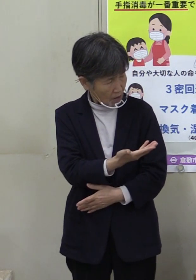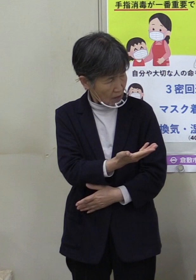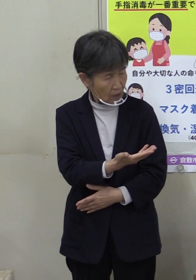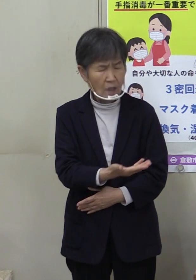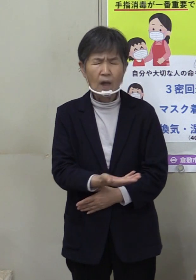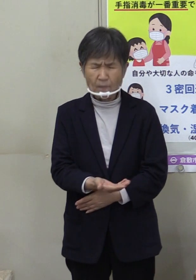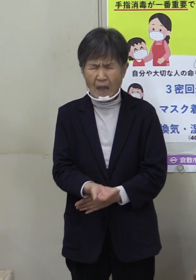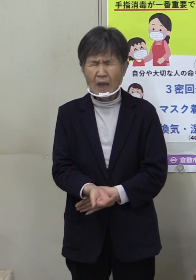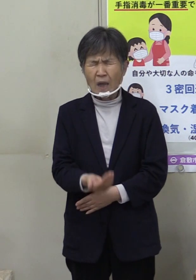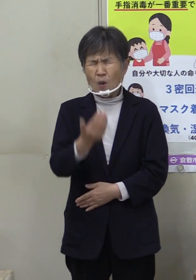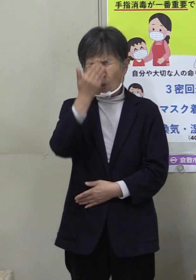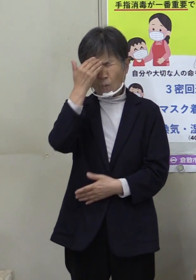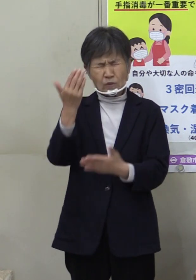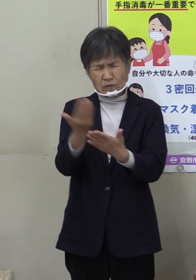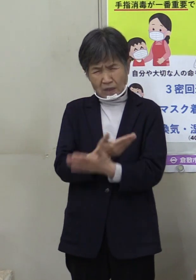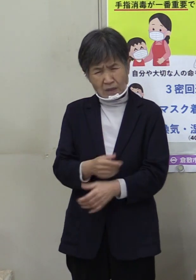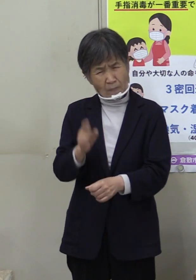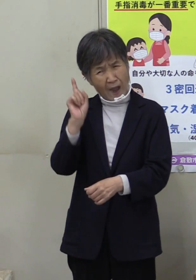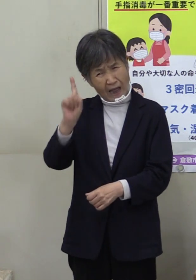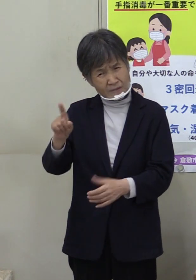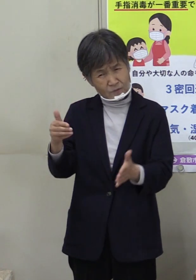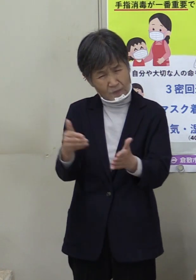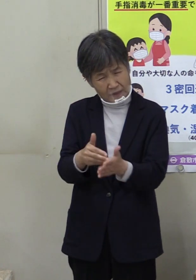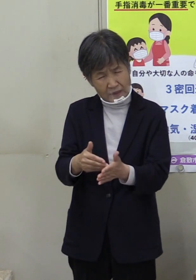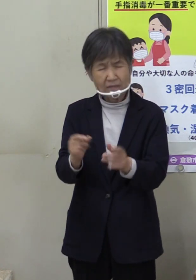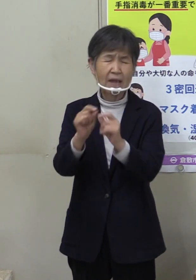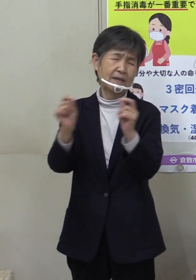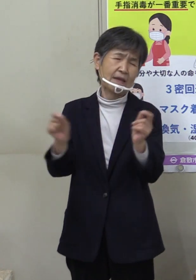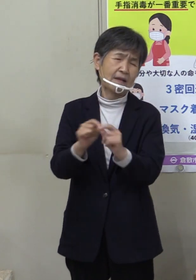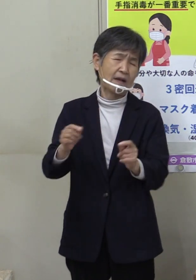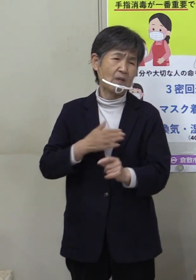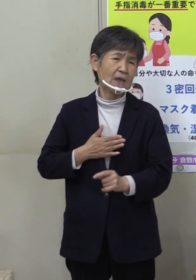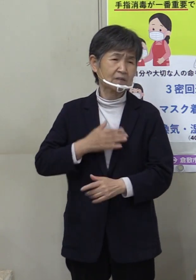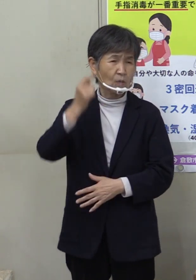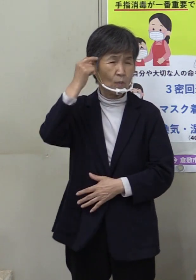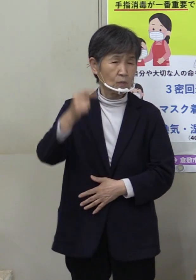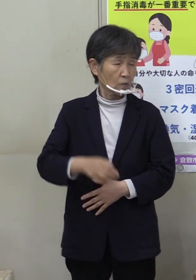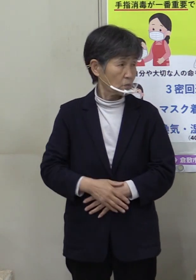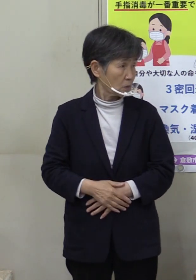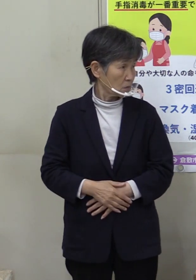明日、遅くても明日までには結果が分かると思っております。